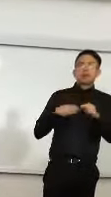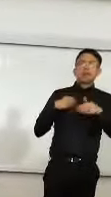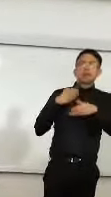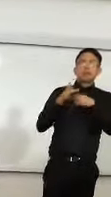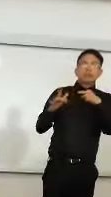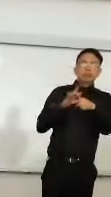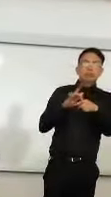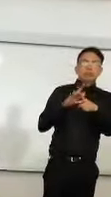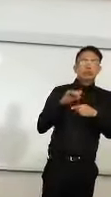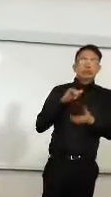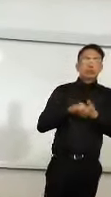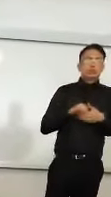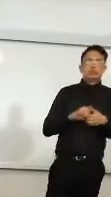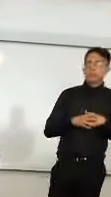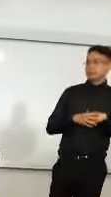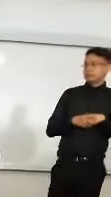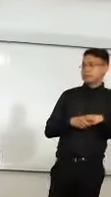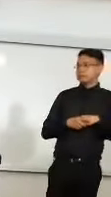implementación.